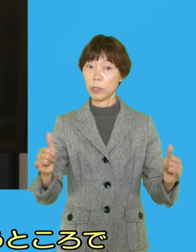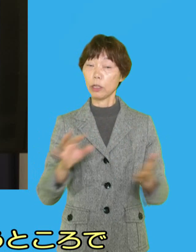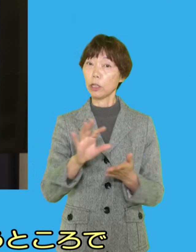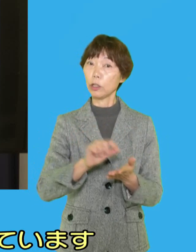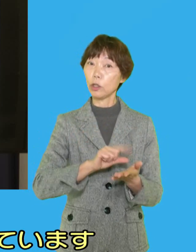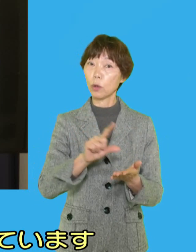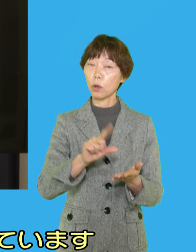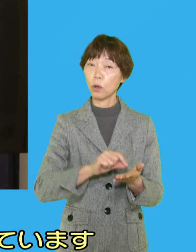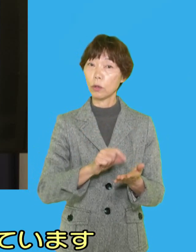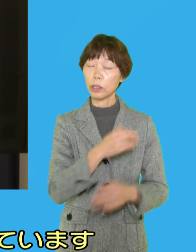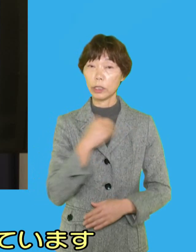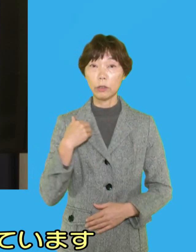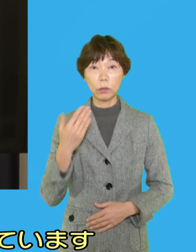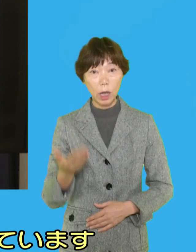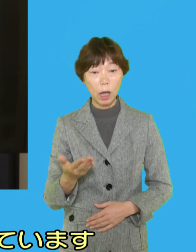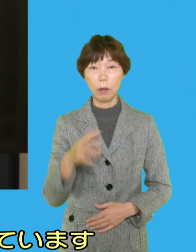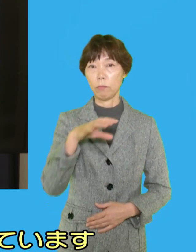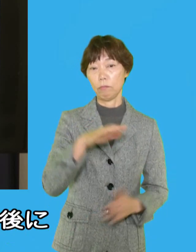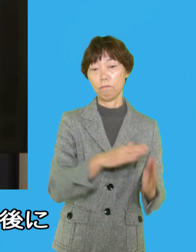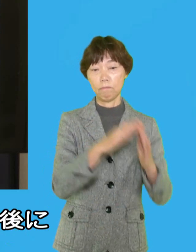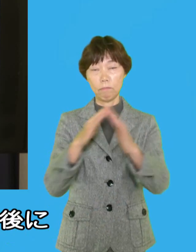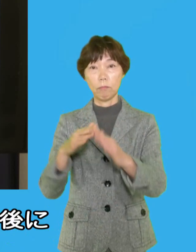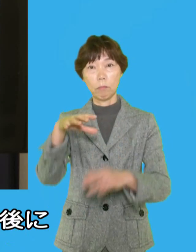というところで場所は検討したいと思っています。